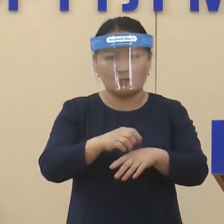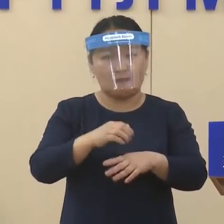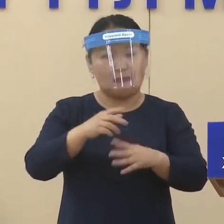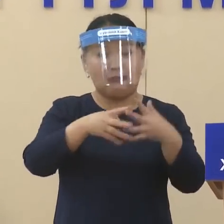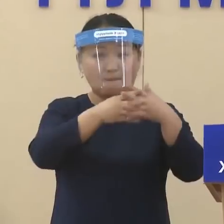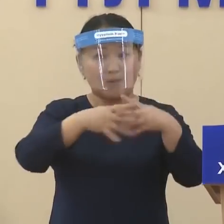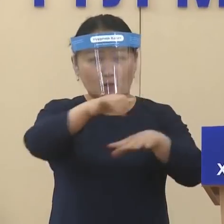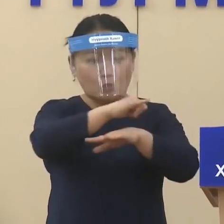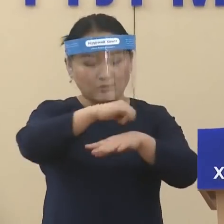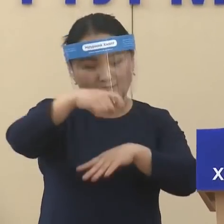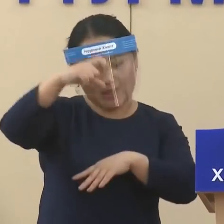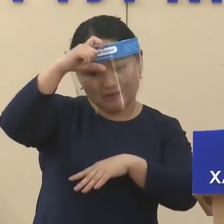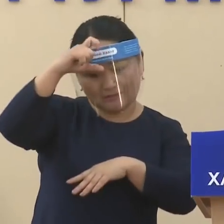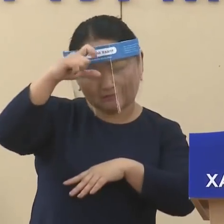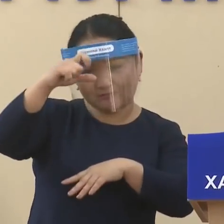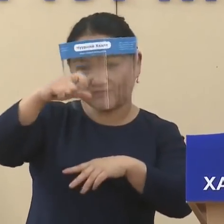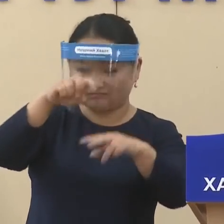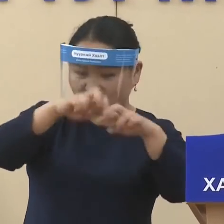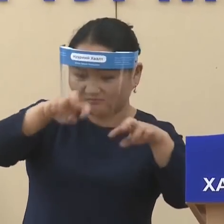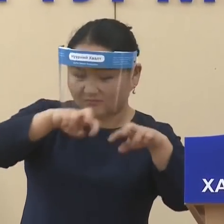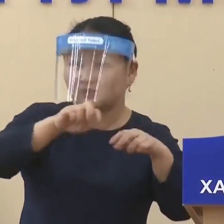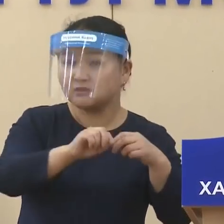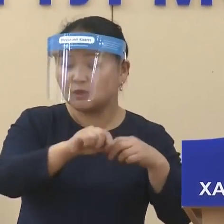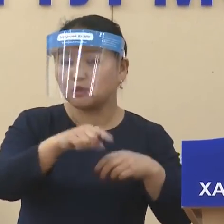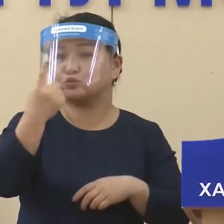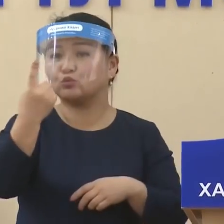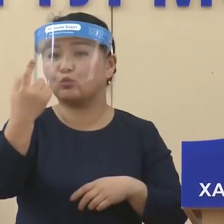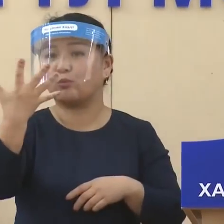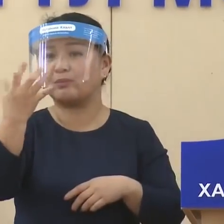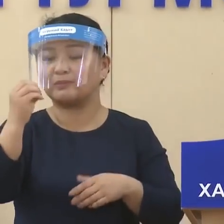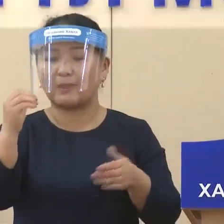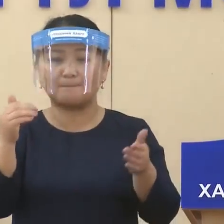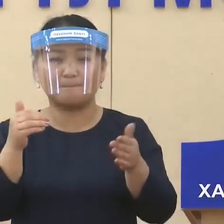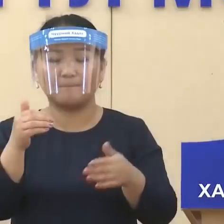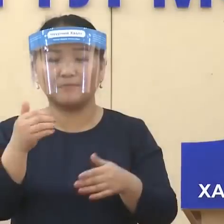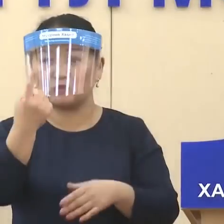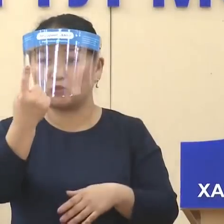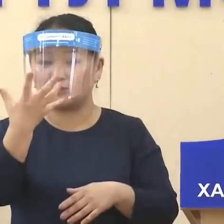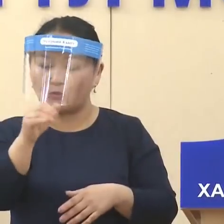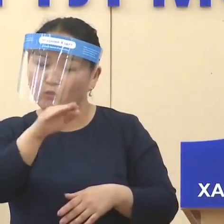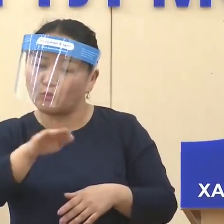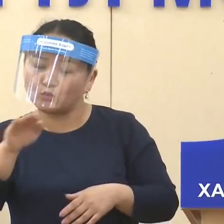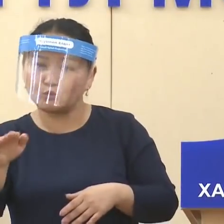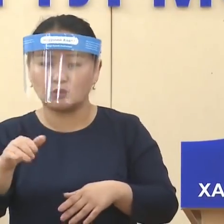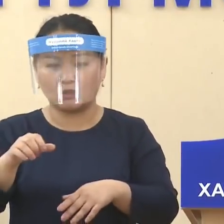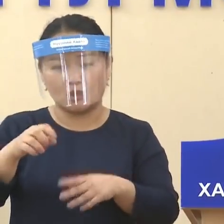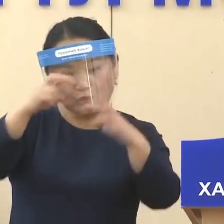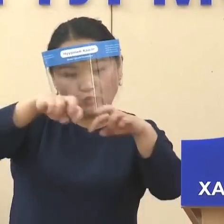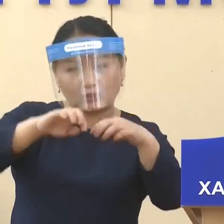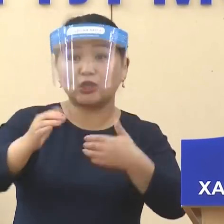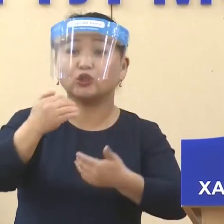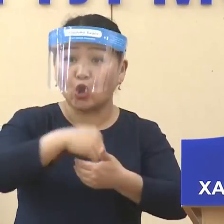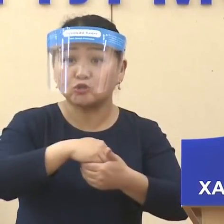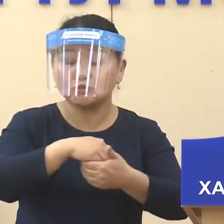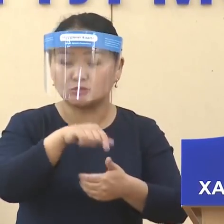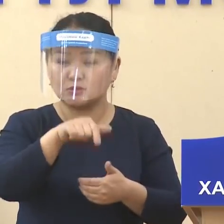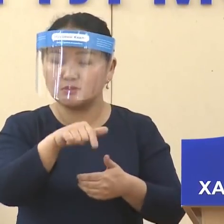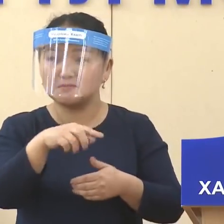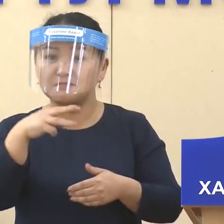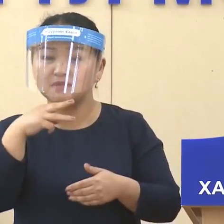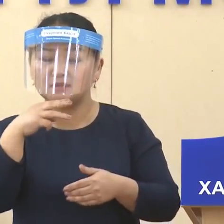хийж байгаа юм байна. За энд бол 150 гаруй хүүхэд судалгаанд хамрагдсан ийм одоо мэдээлэлтэй бол байна. Энэ бол